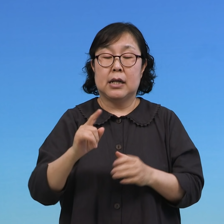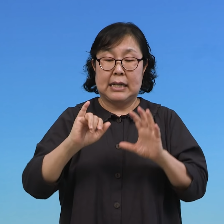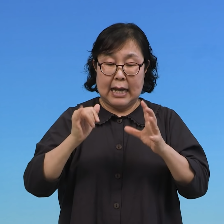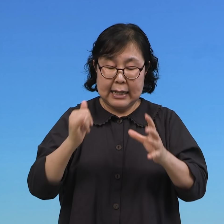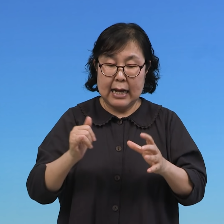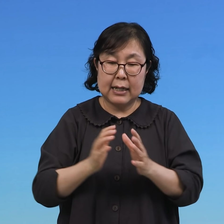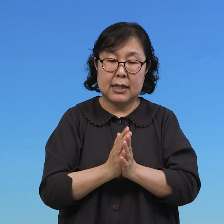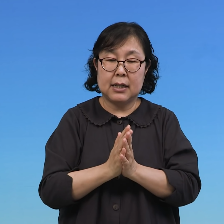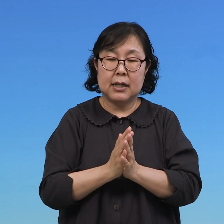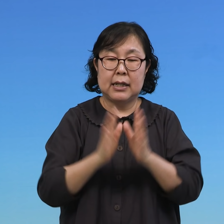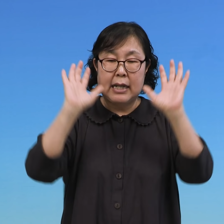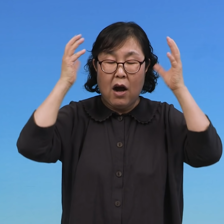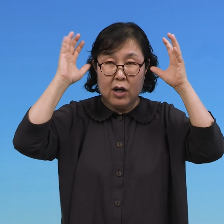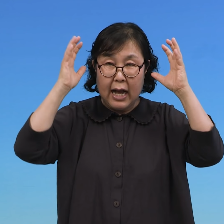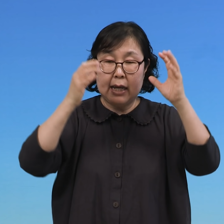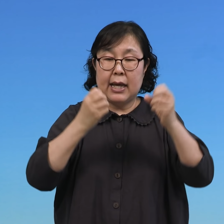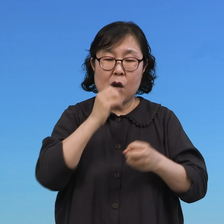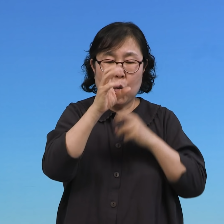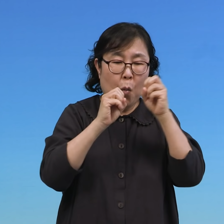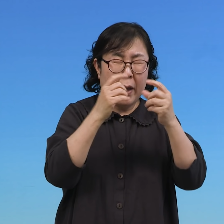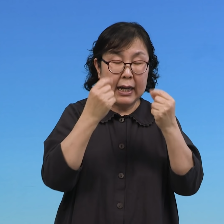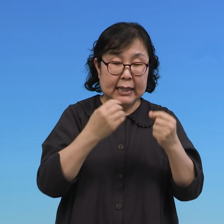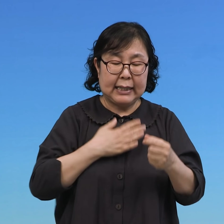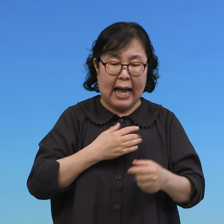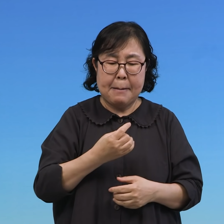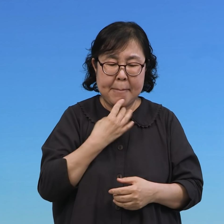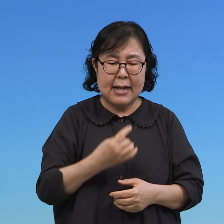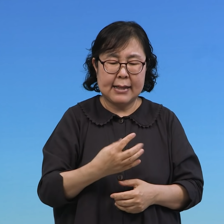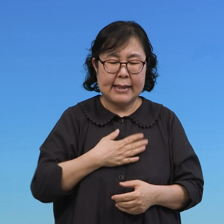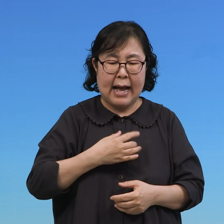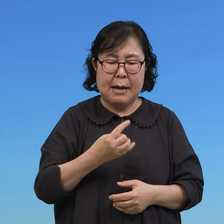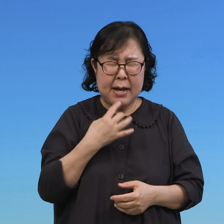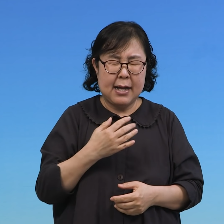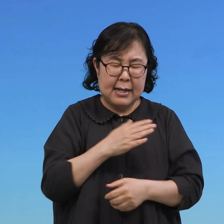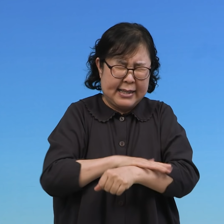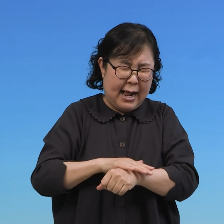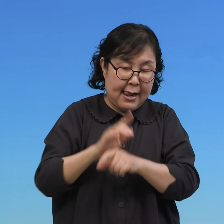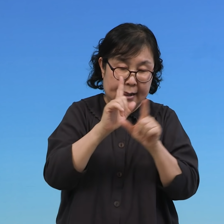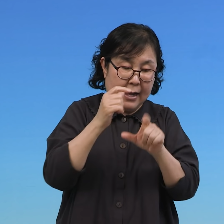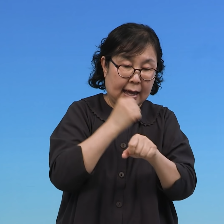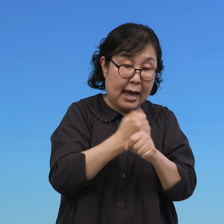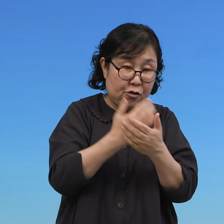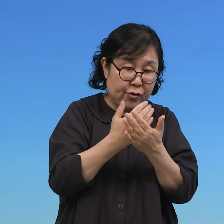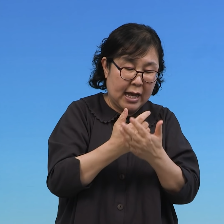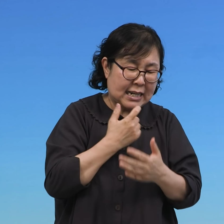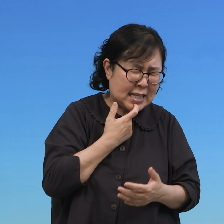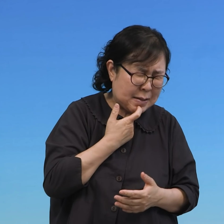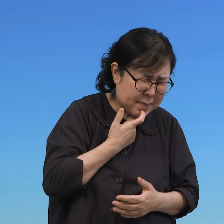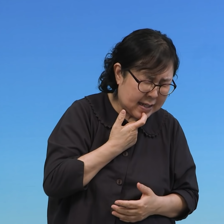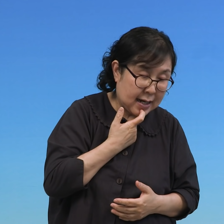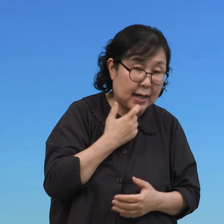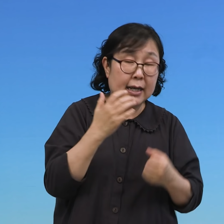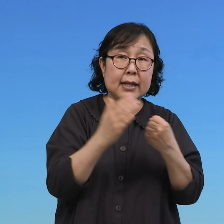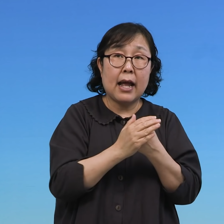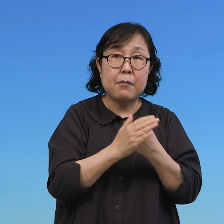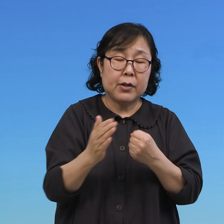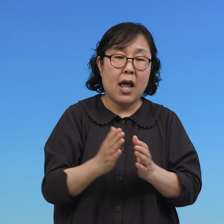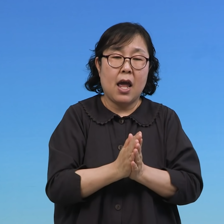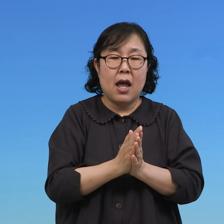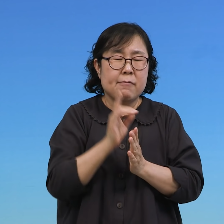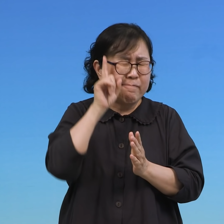어린아이의 그 고백처럼 나만 잘 되게 해주세요. 오직 나만 그렇게 집착하는 거기에 신경쇠약증이